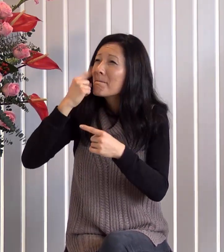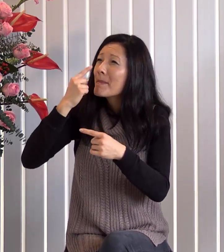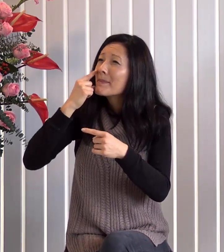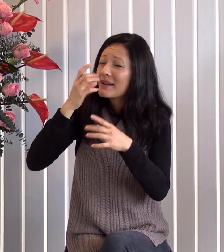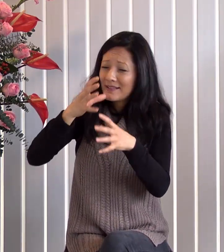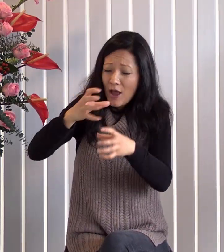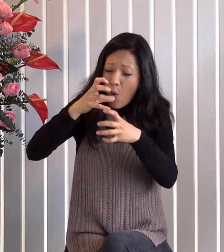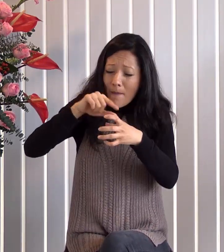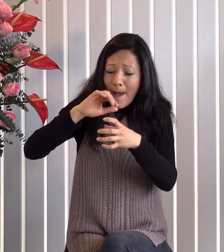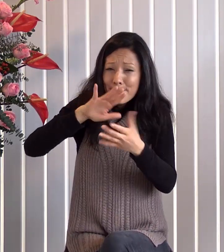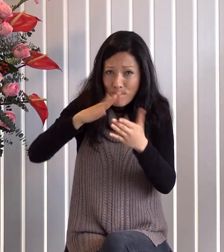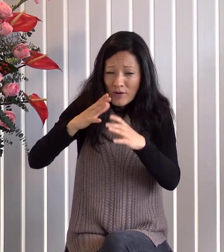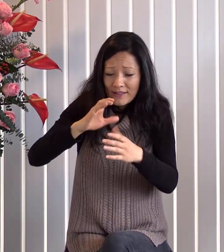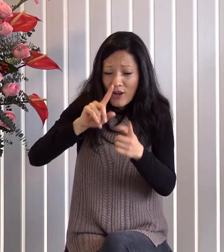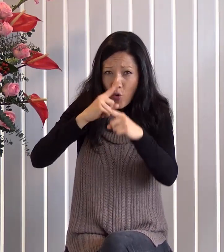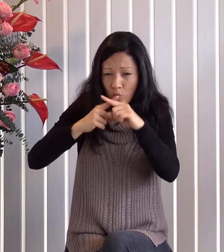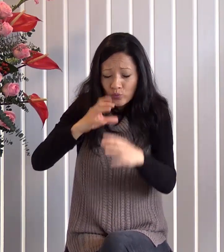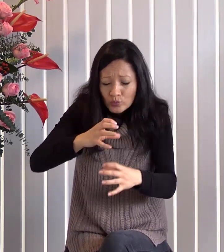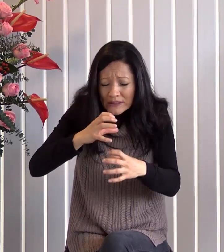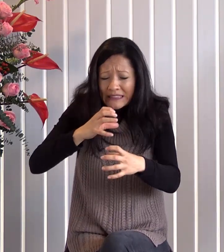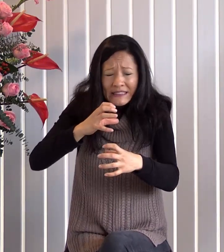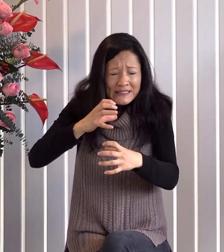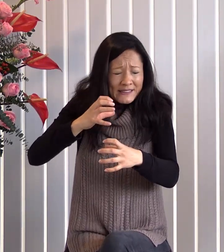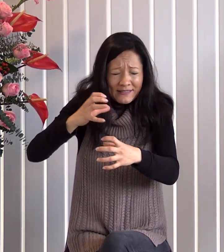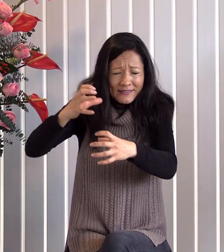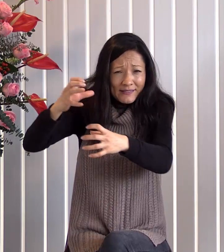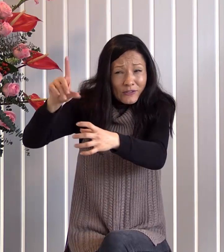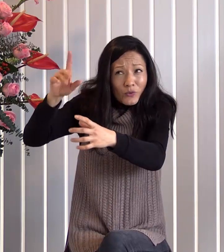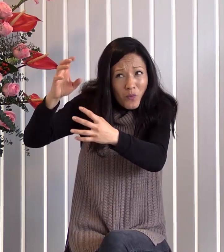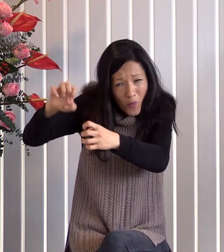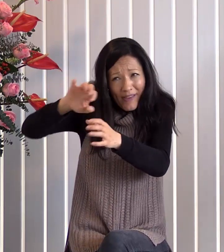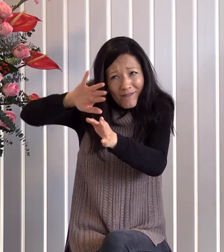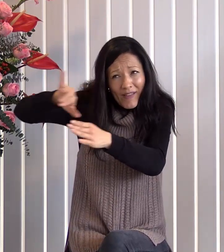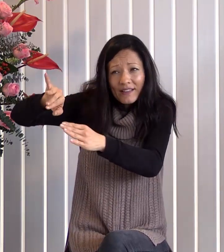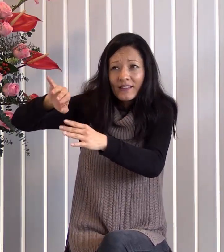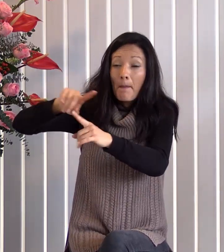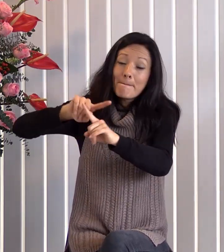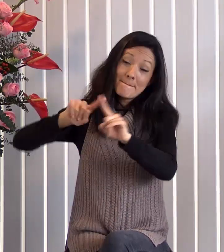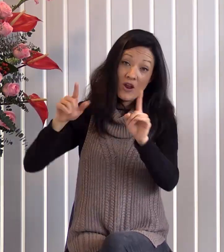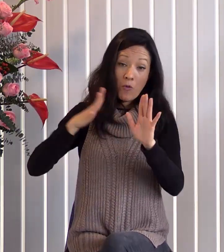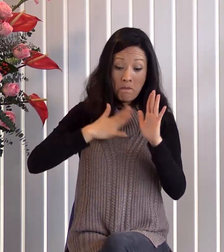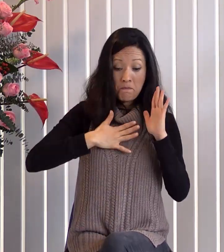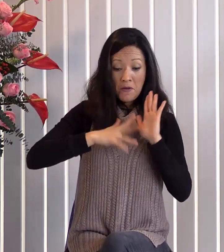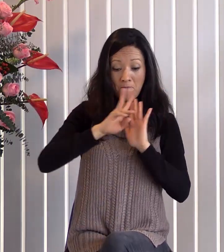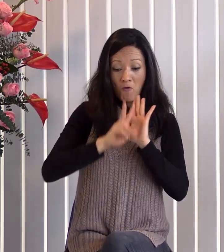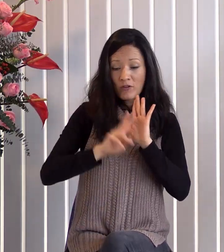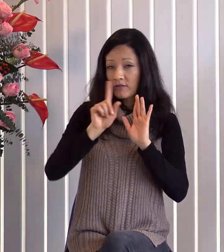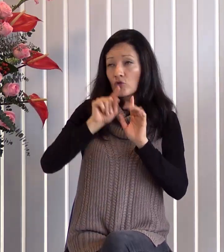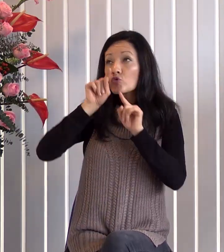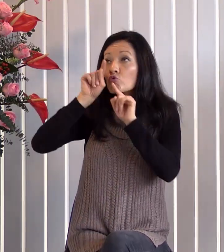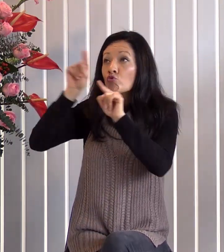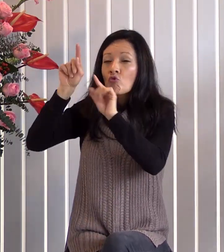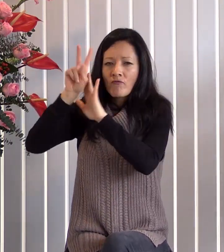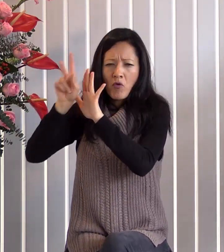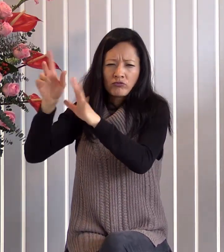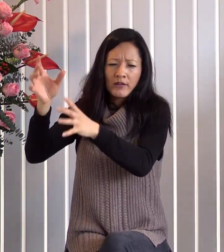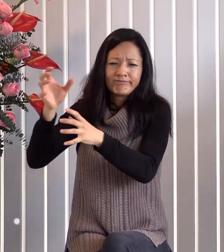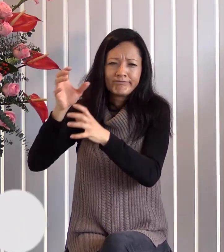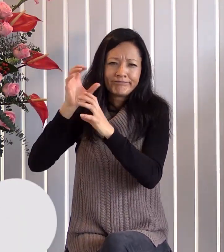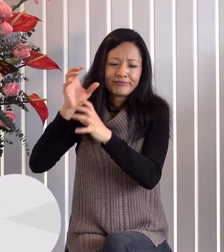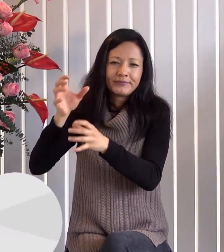tuya. Eso es el corazón. Dice que él fue perfeccionado. Imagínense,